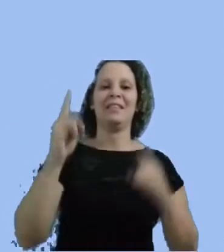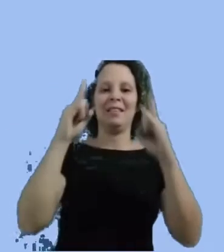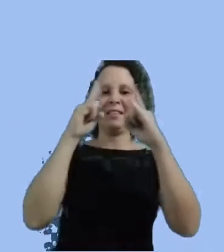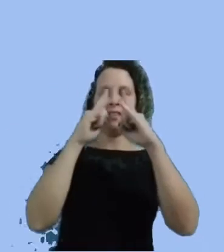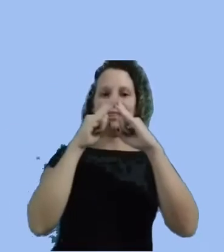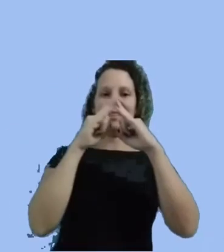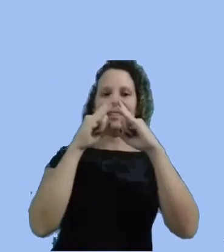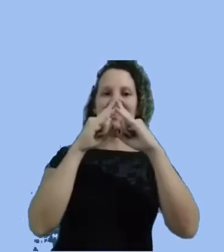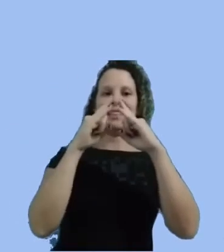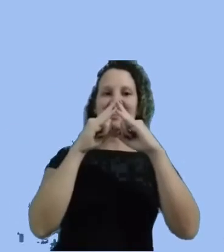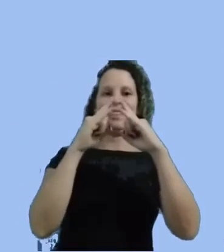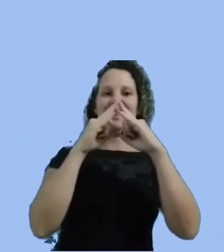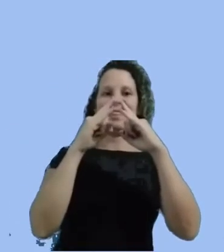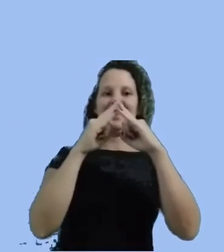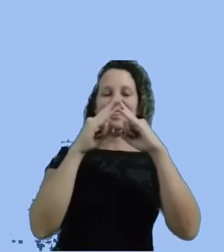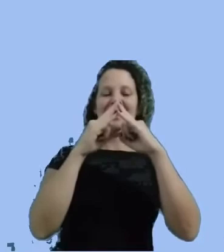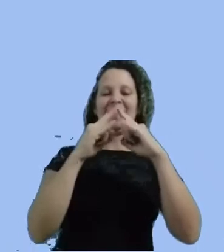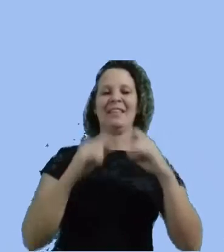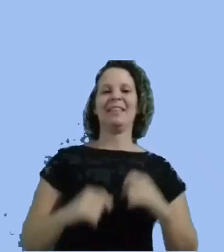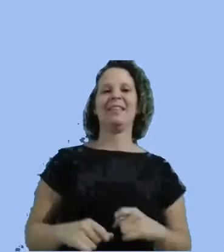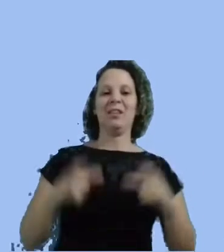é o sinal.